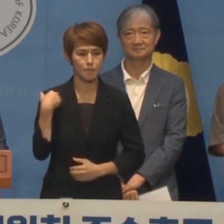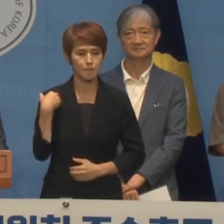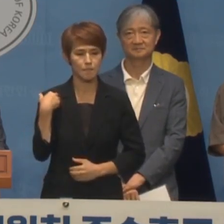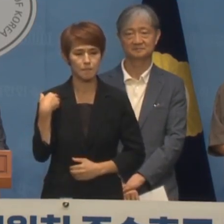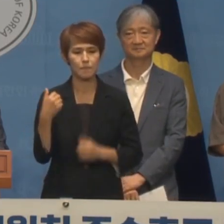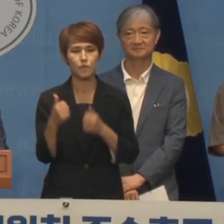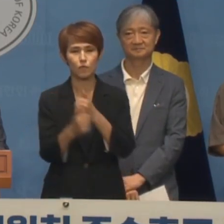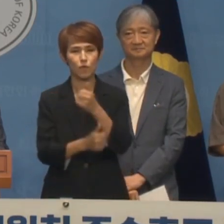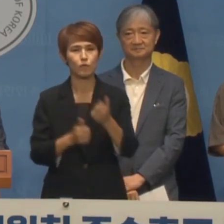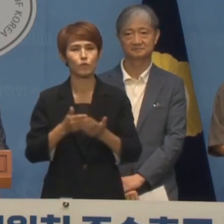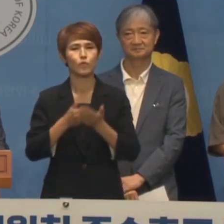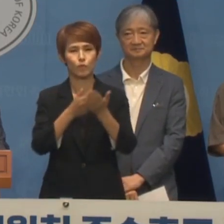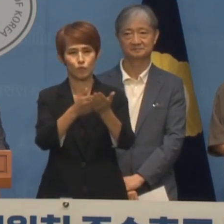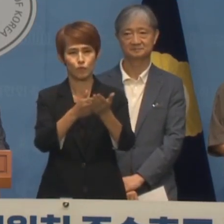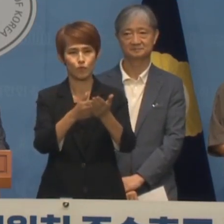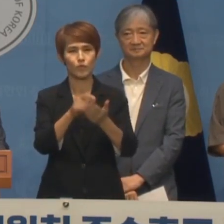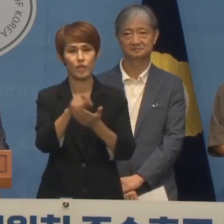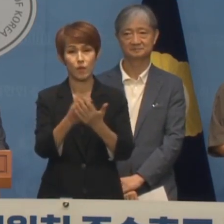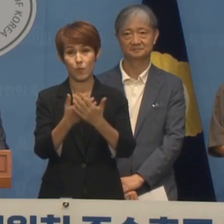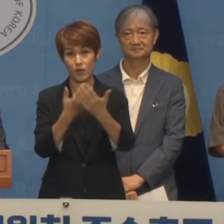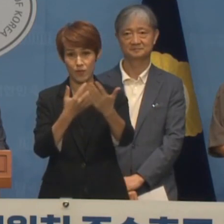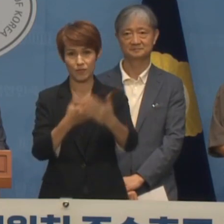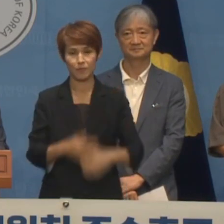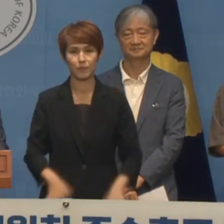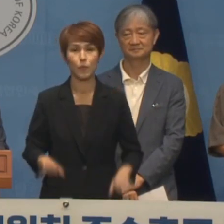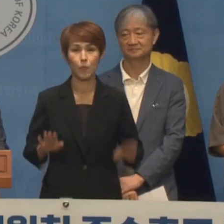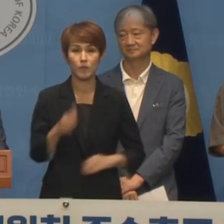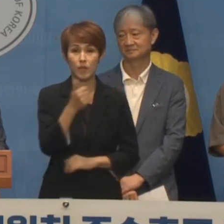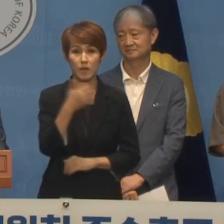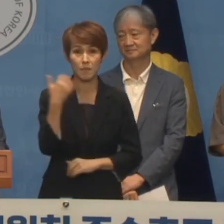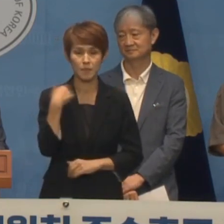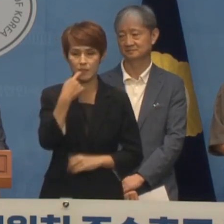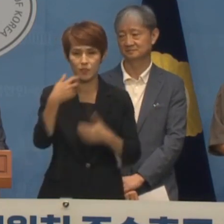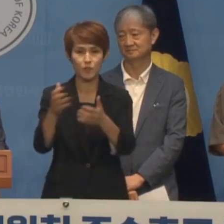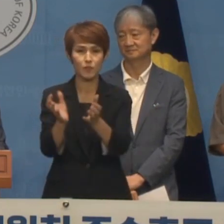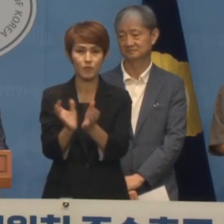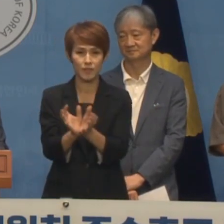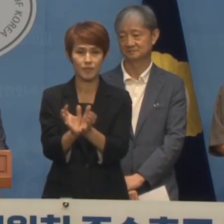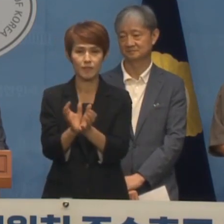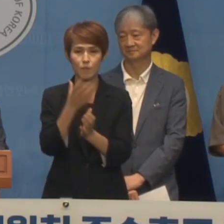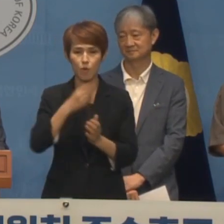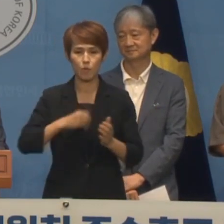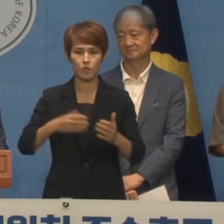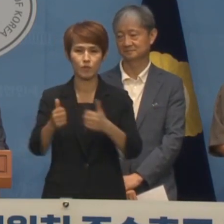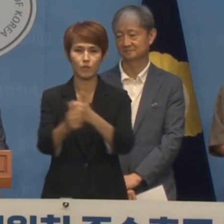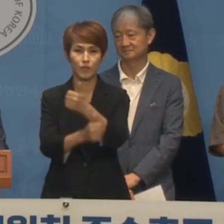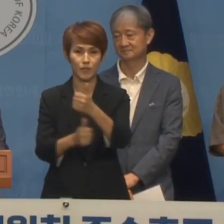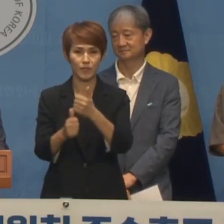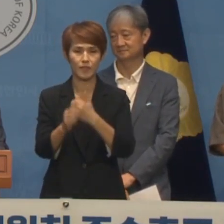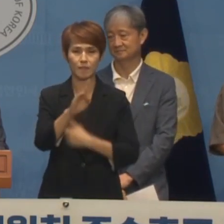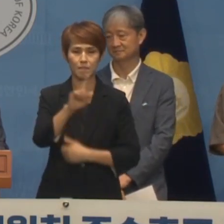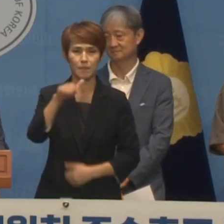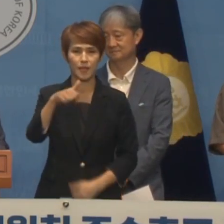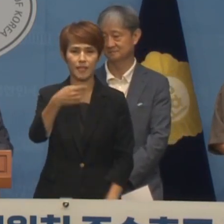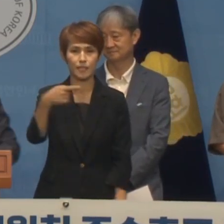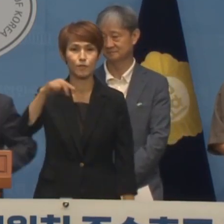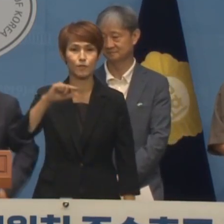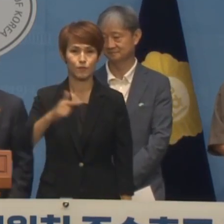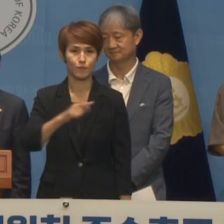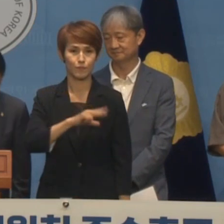기자회견을 시작하겠습니다. 저는 오늘 기자회견 사회를 맡은 더불어민주당 보건복지위원회 박희승 의원입니다.